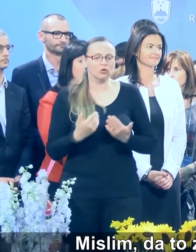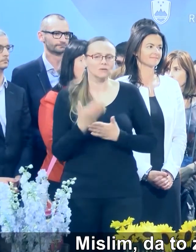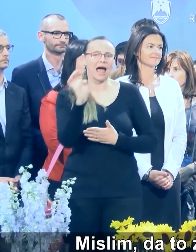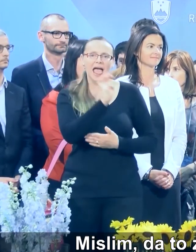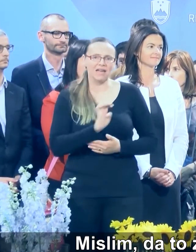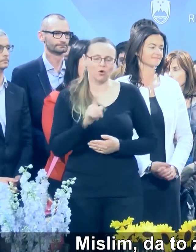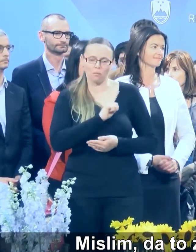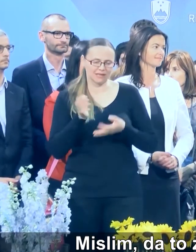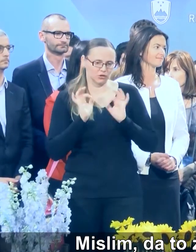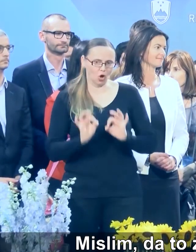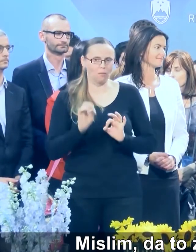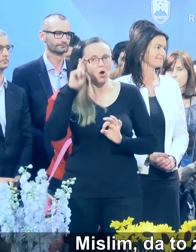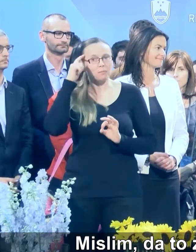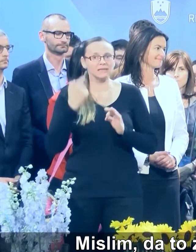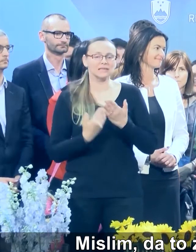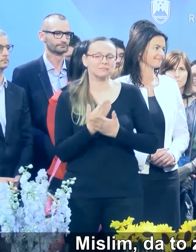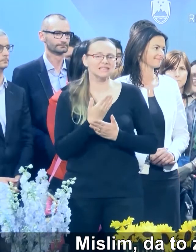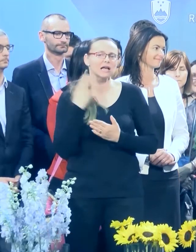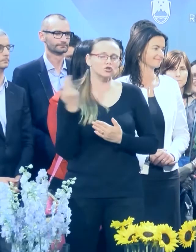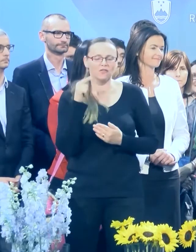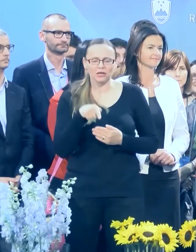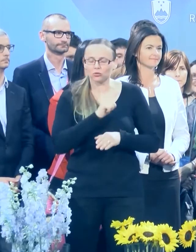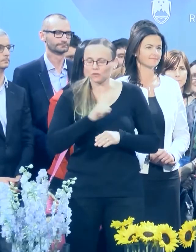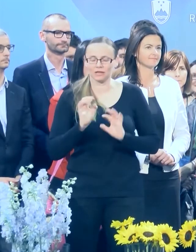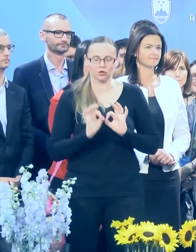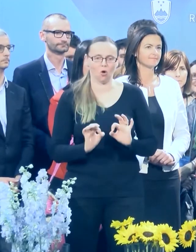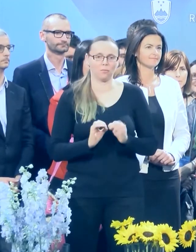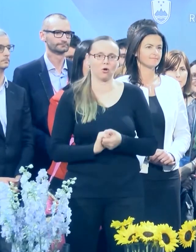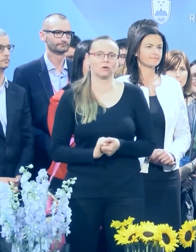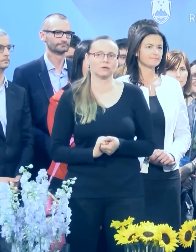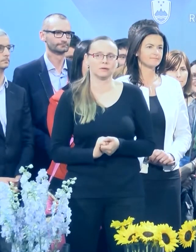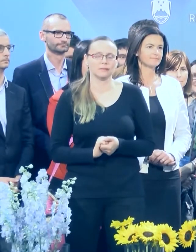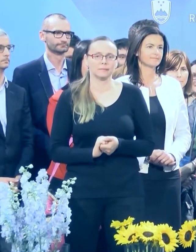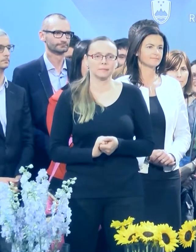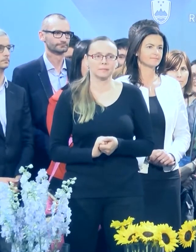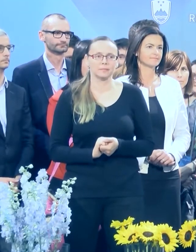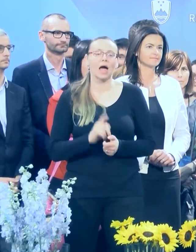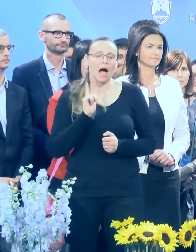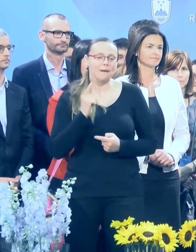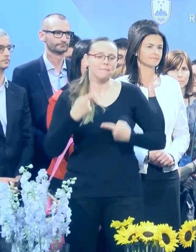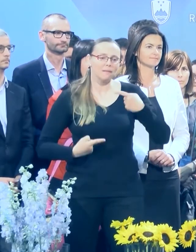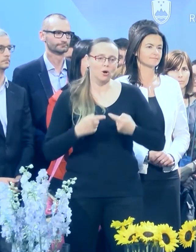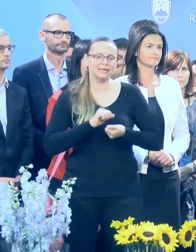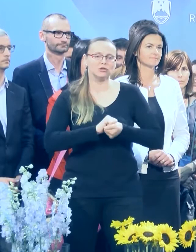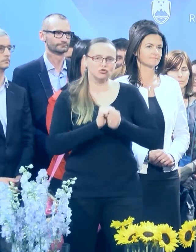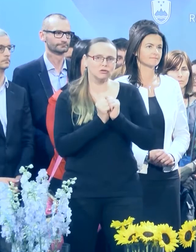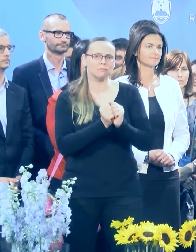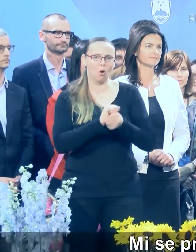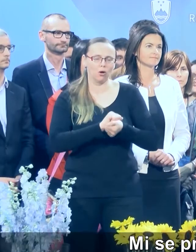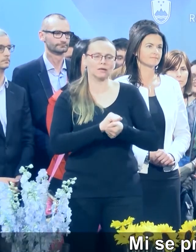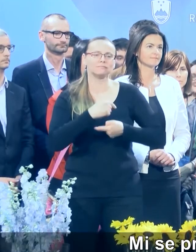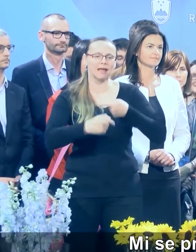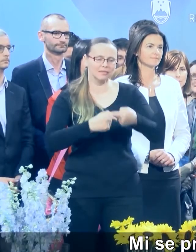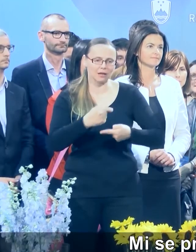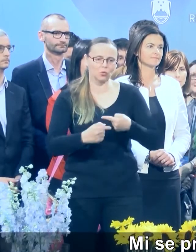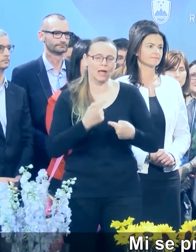dobro, mislim, da za Slovenijo to ni dobro, ampak politični boj se nadaljuje,